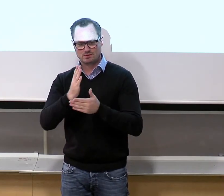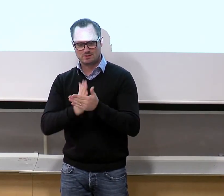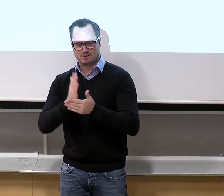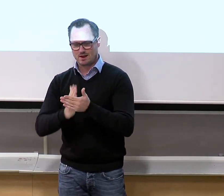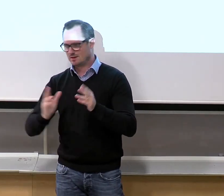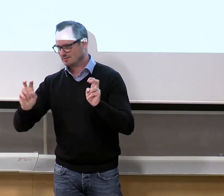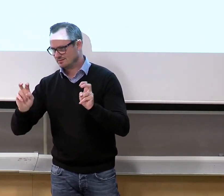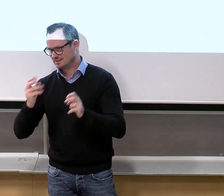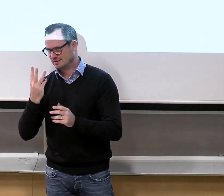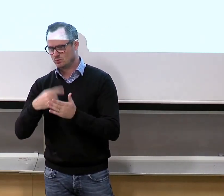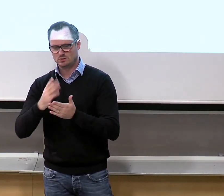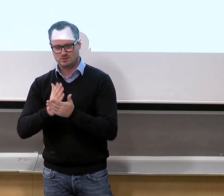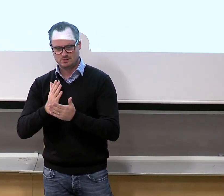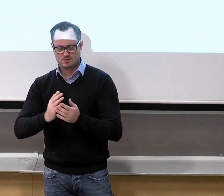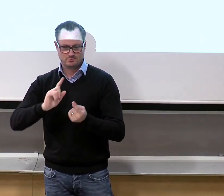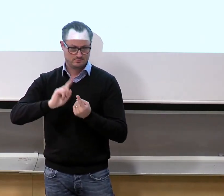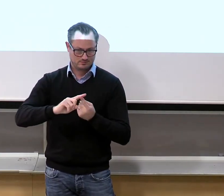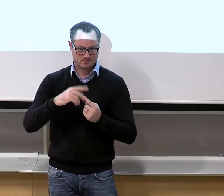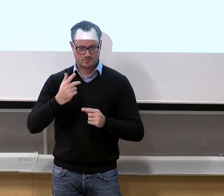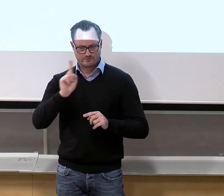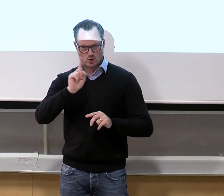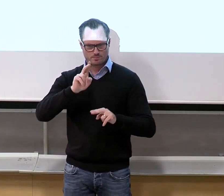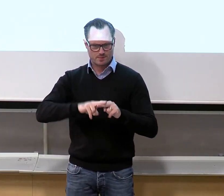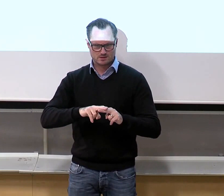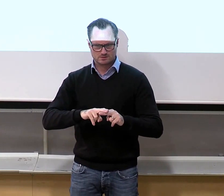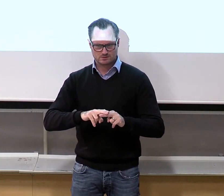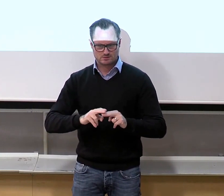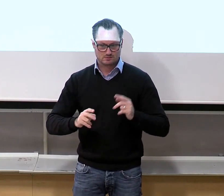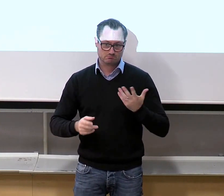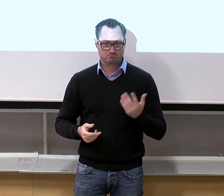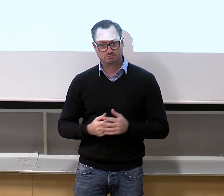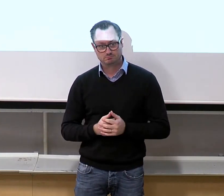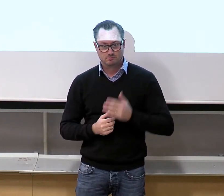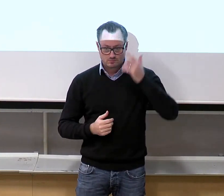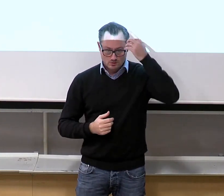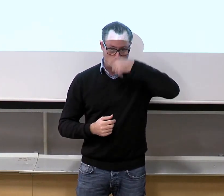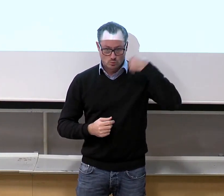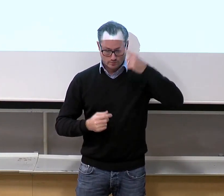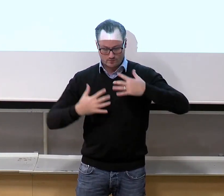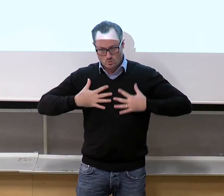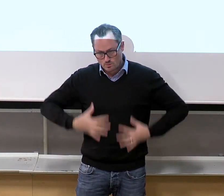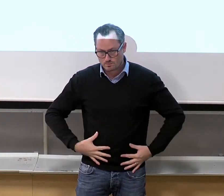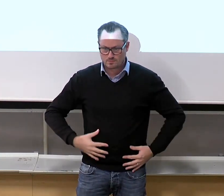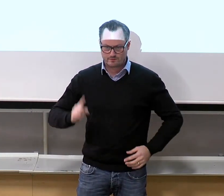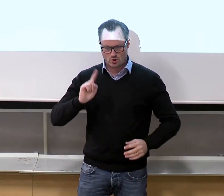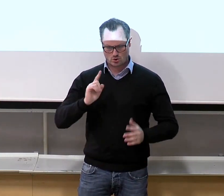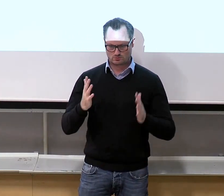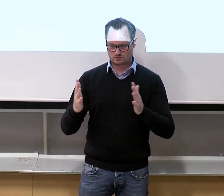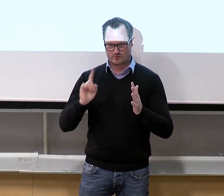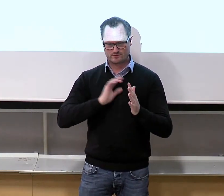via händerna så kan man beskriva 3 olika delar. Var någonstans man har händerna